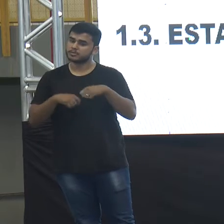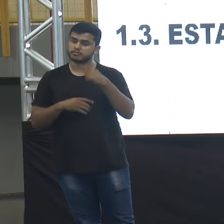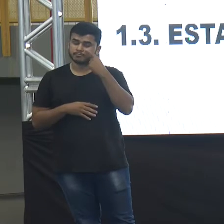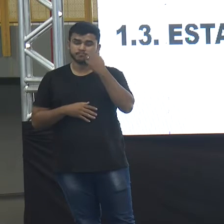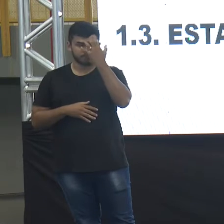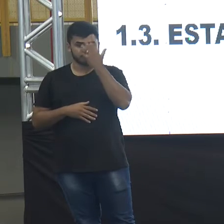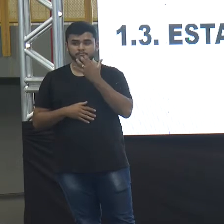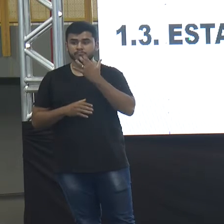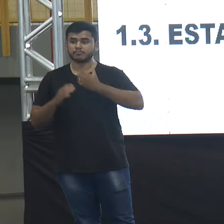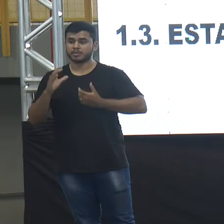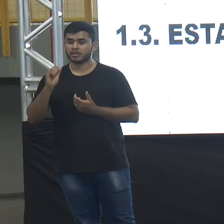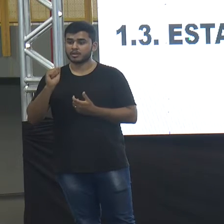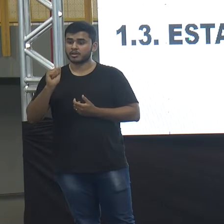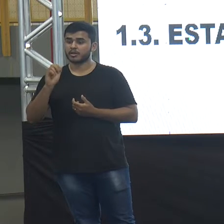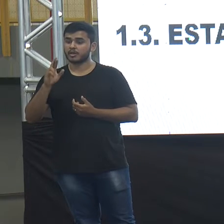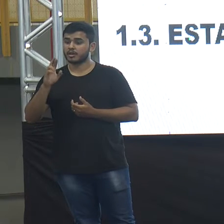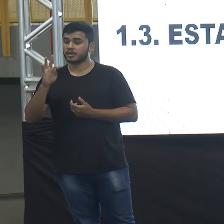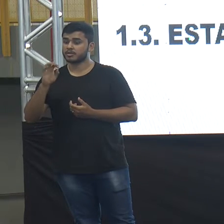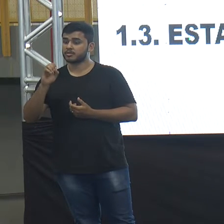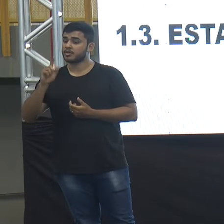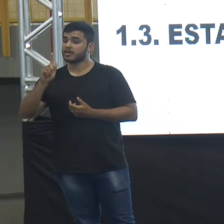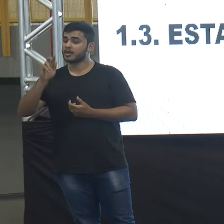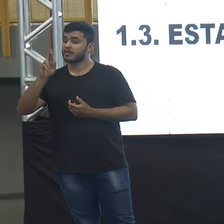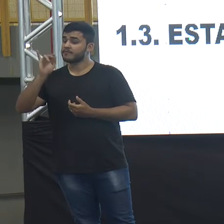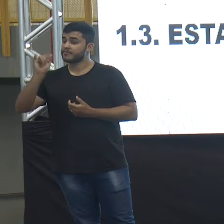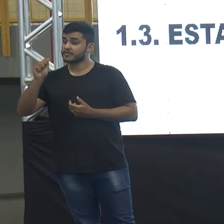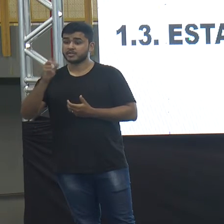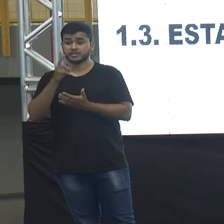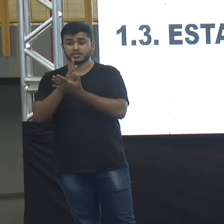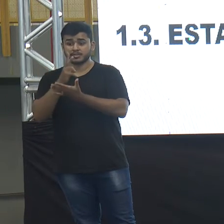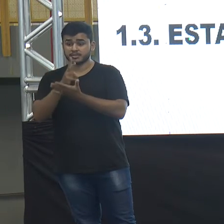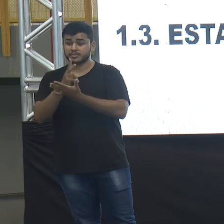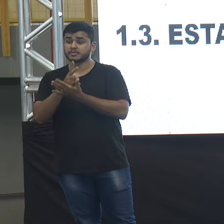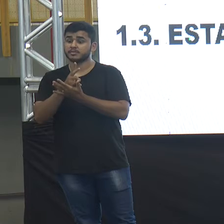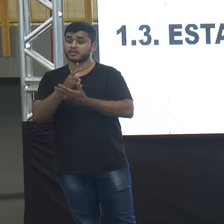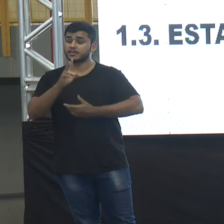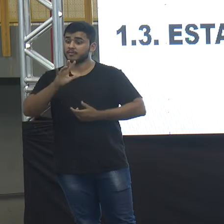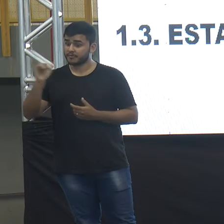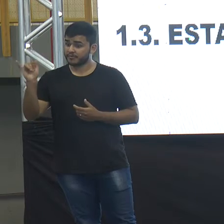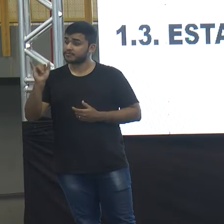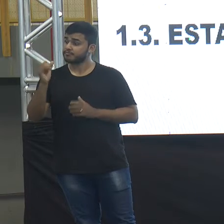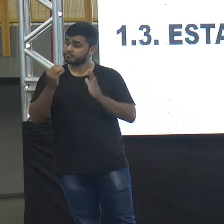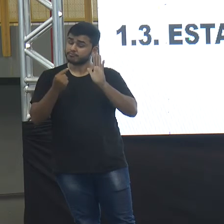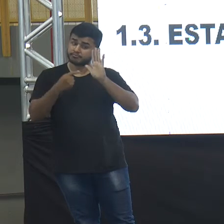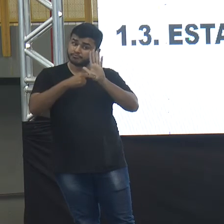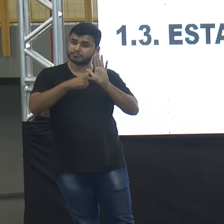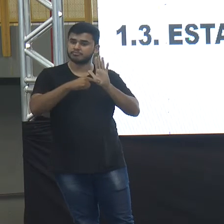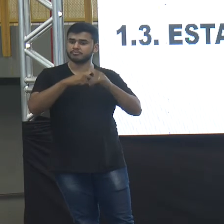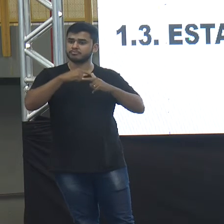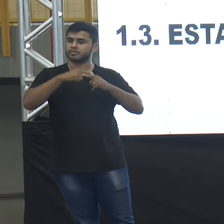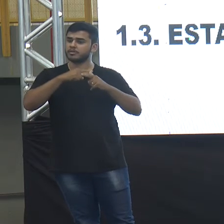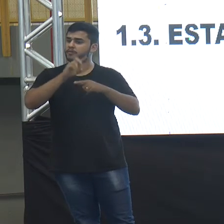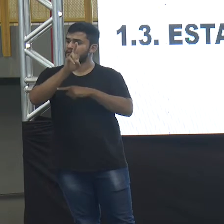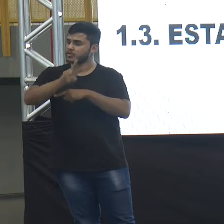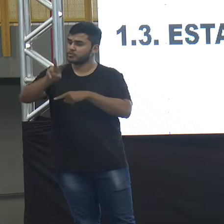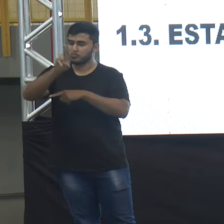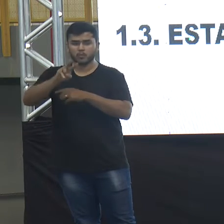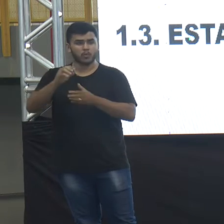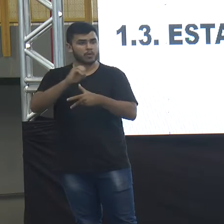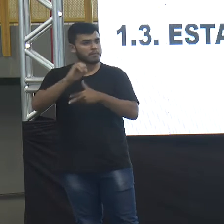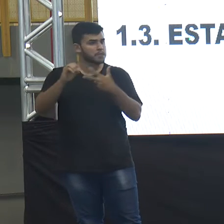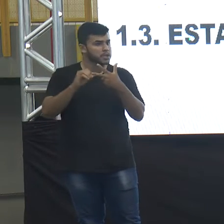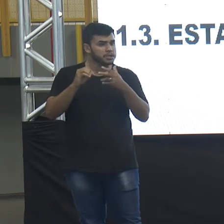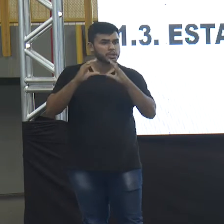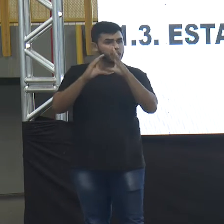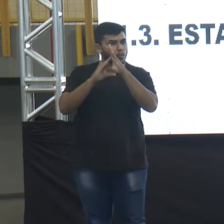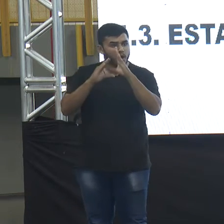abordagem. Cartografia sempre vai cair no vestibular. E por mais fácil que seja, é